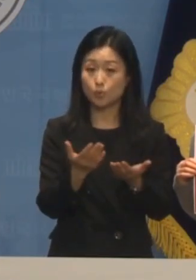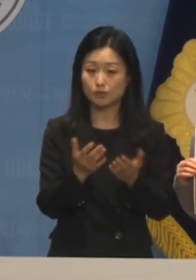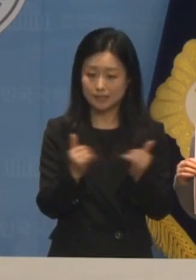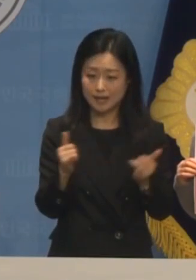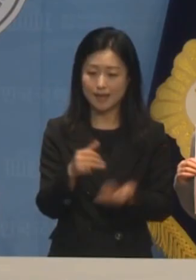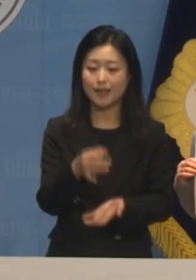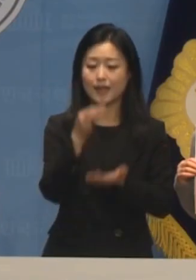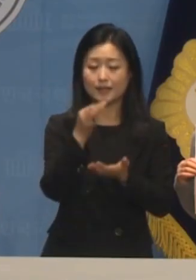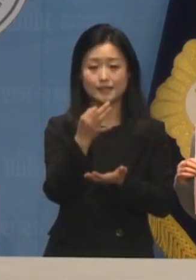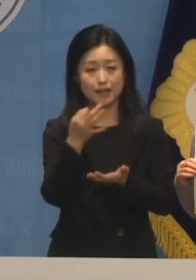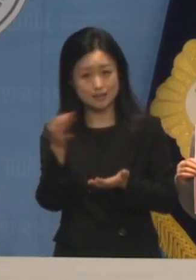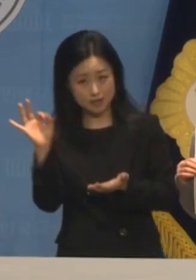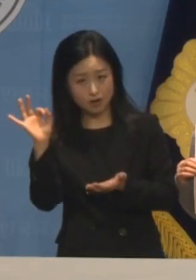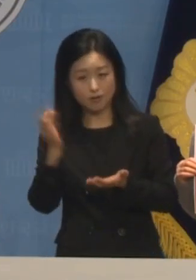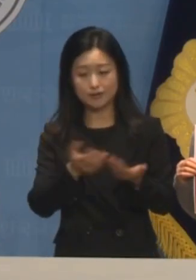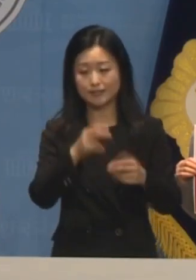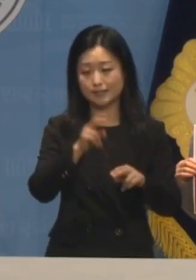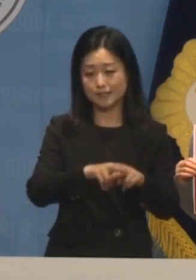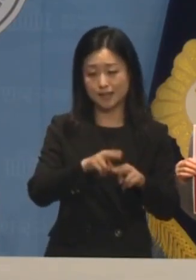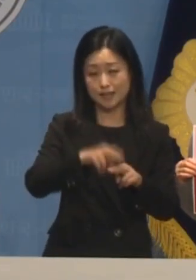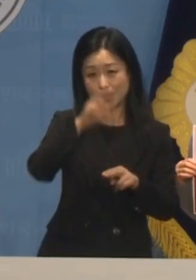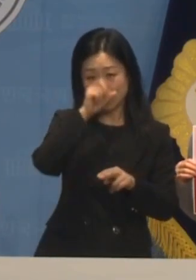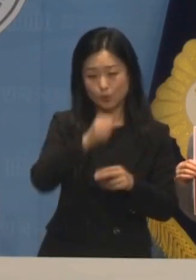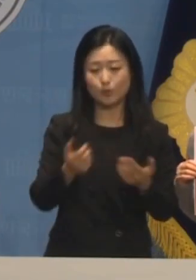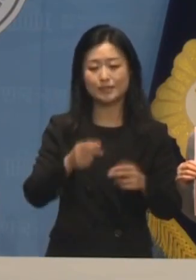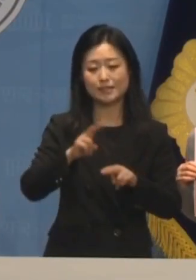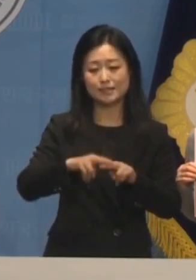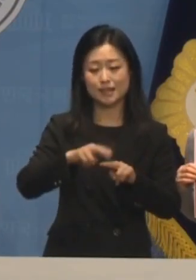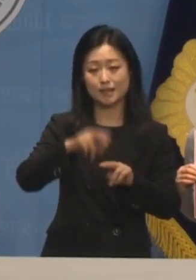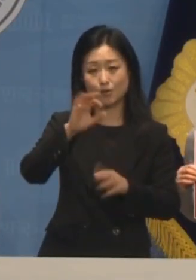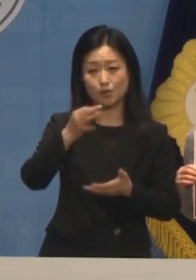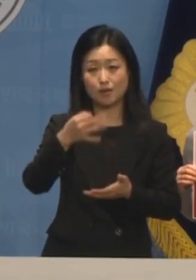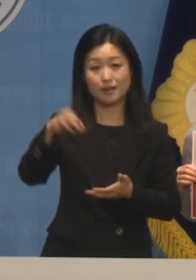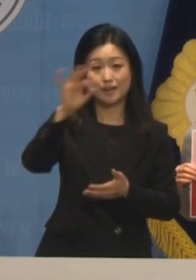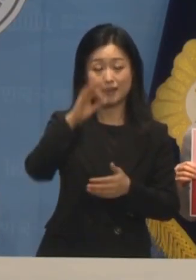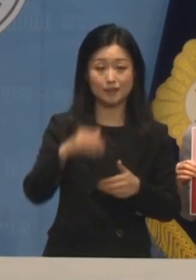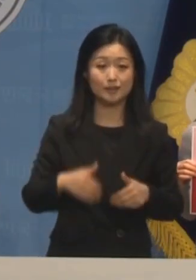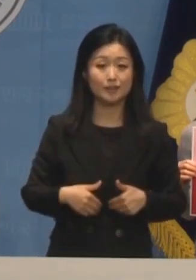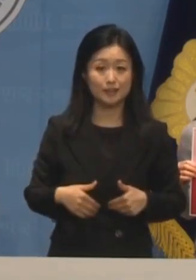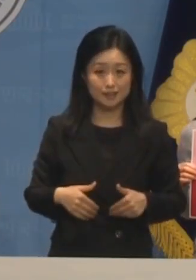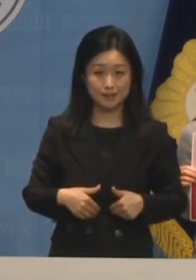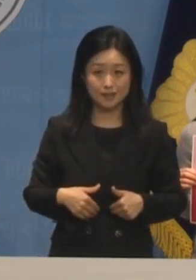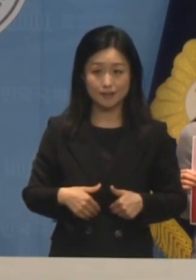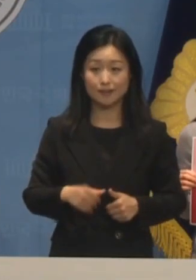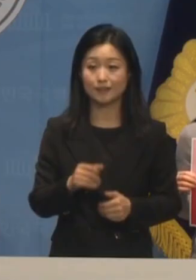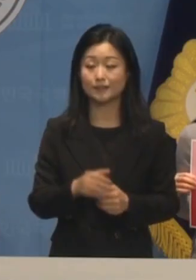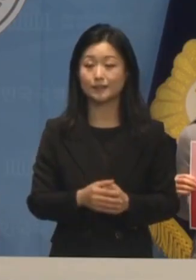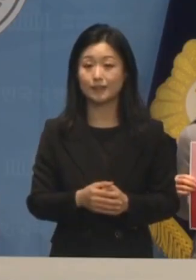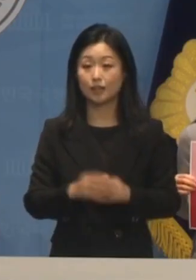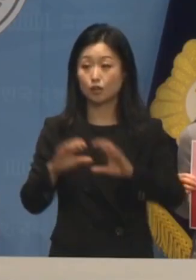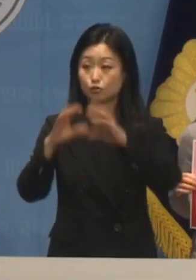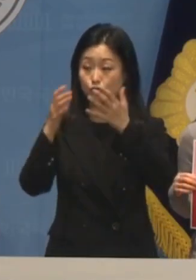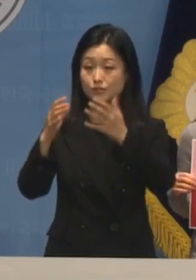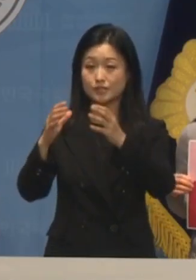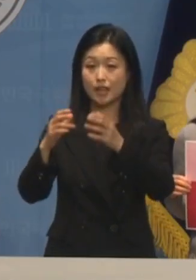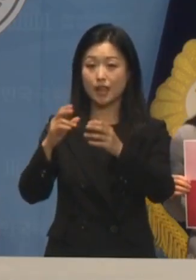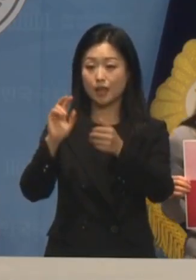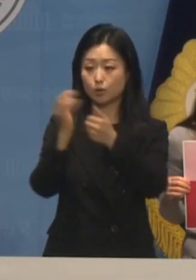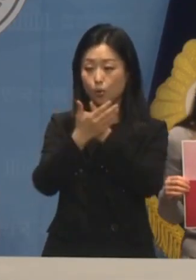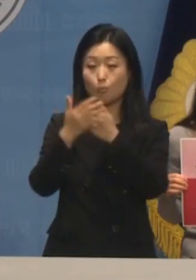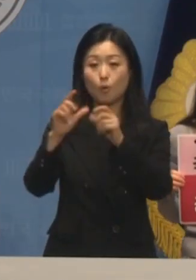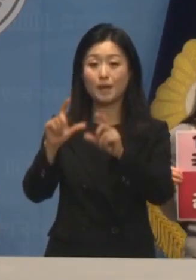인정되고 돌봄 일자리가 좋은 일자리가 될 수 있도록 해야 합니다. 이에 국제 돌봄의 날을 맞아